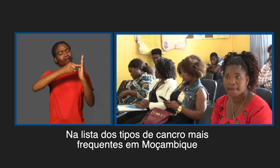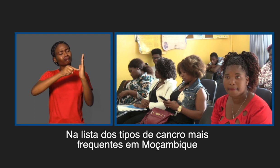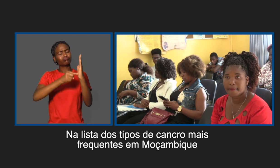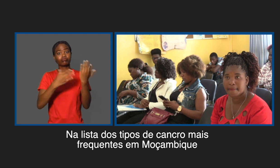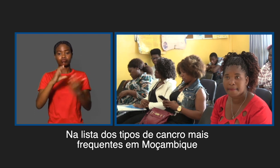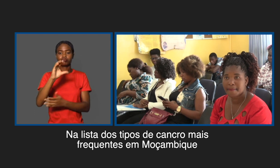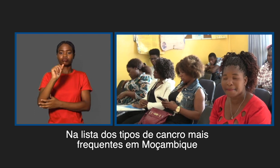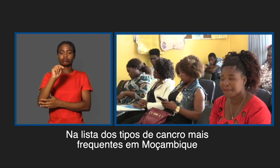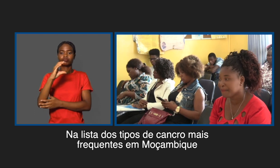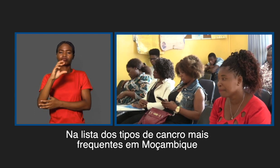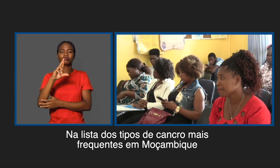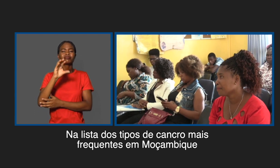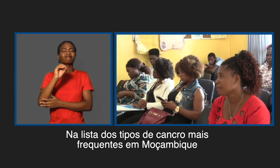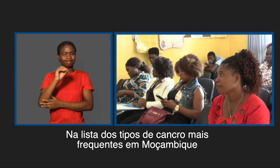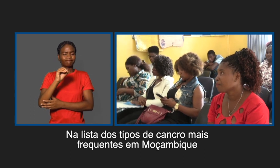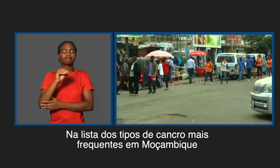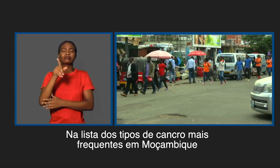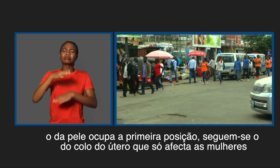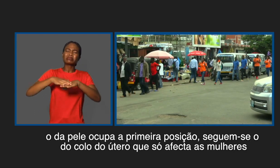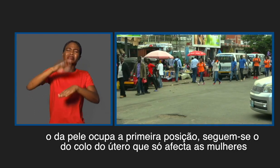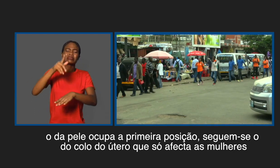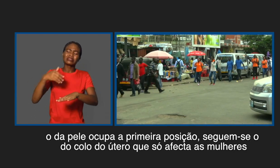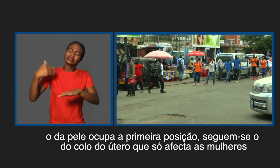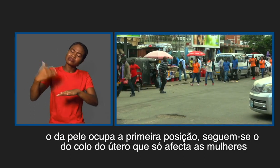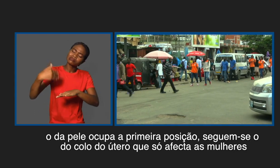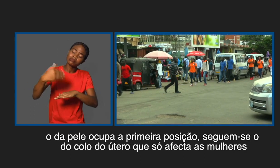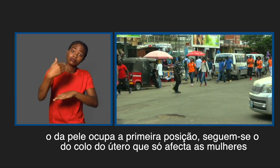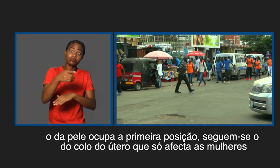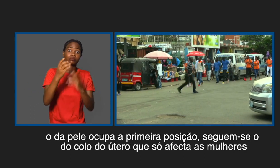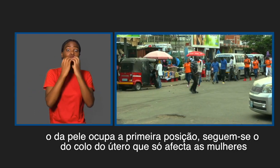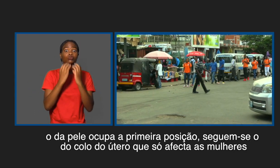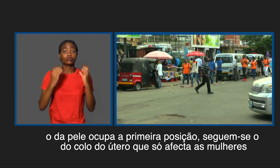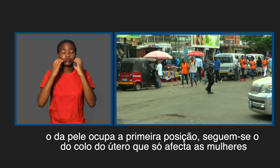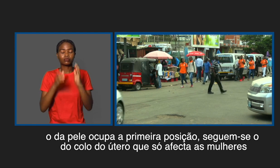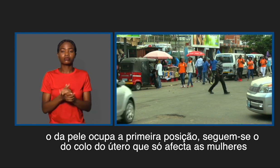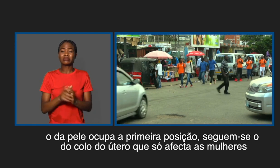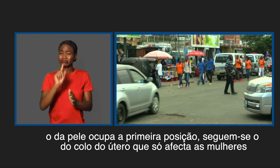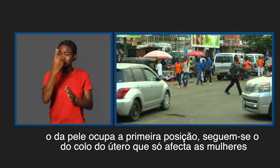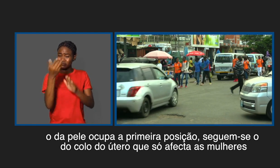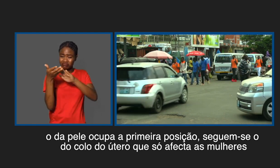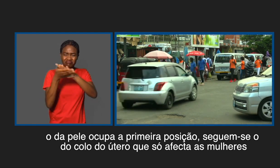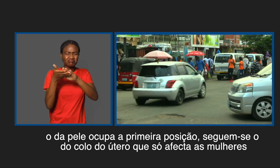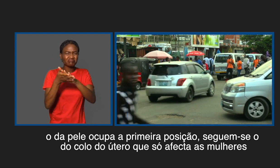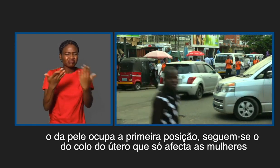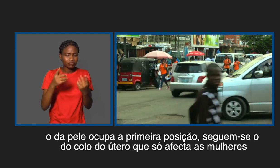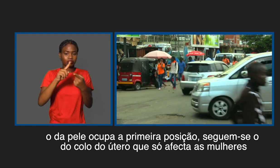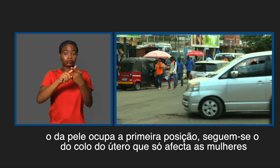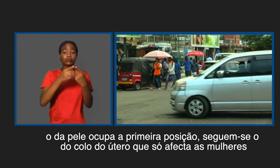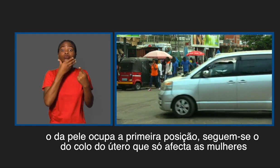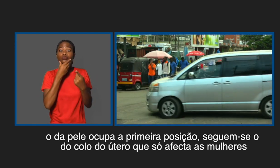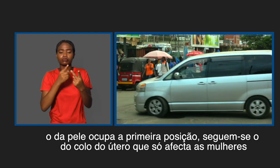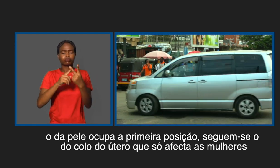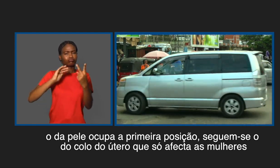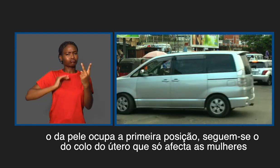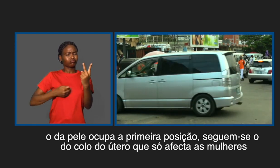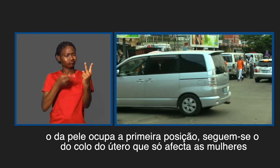Na lista dos tipos de câncer mais frequentes em Moçambique, o da pele ocupa a primeira posição, seguem-se o do colo do útero,